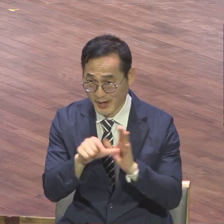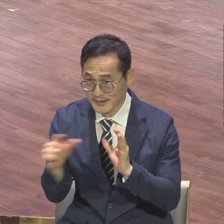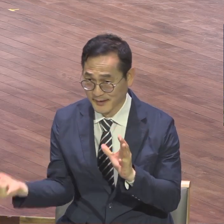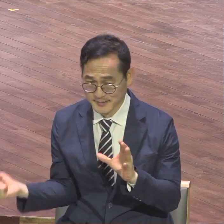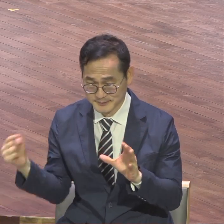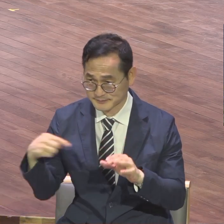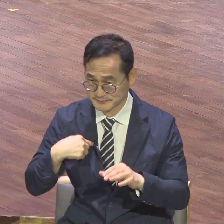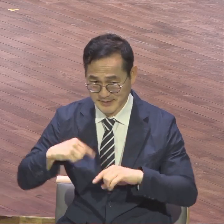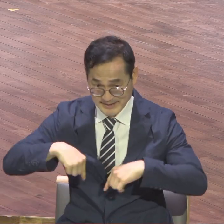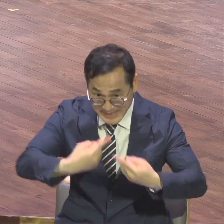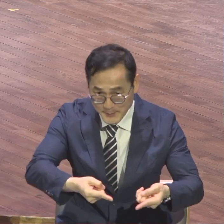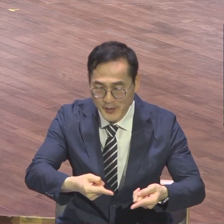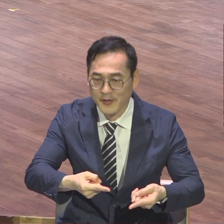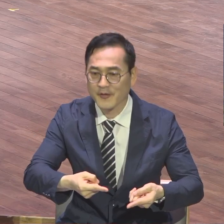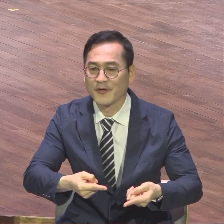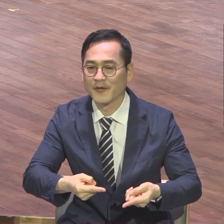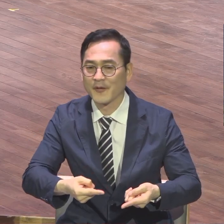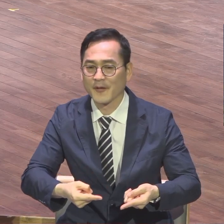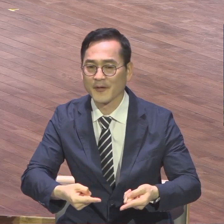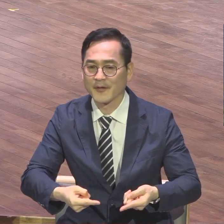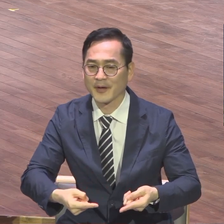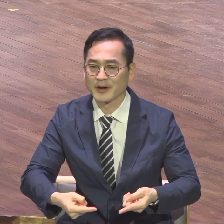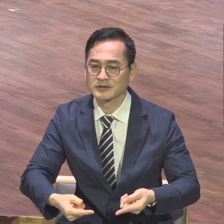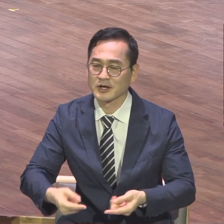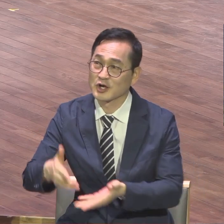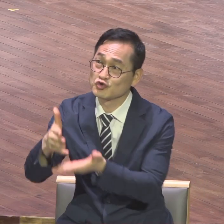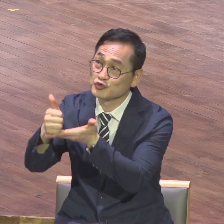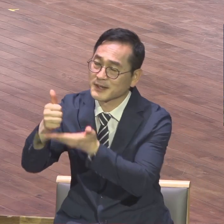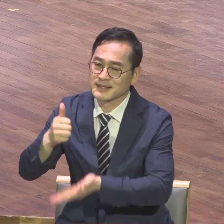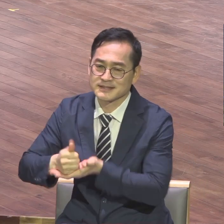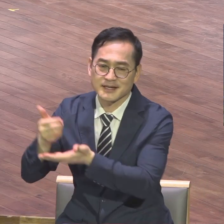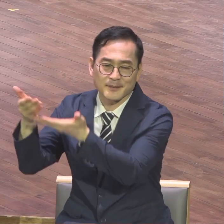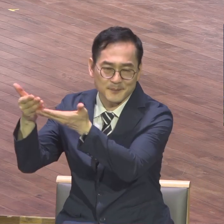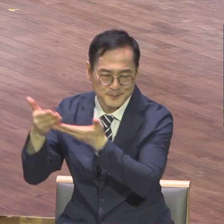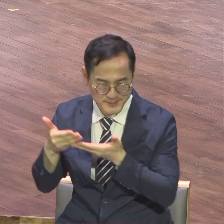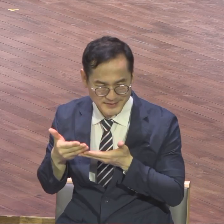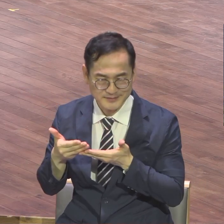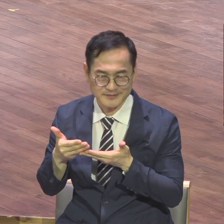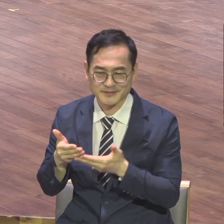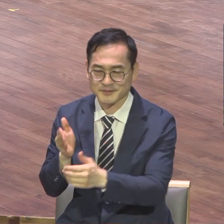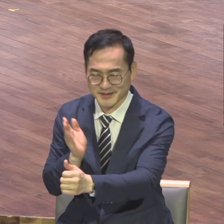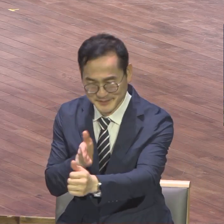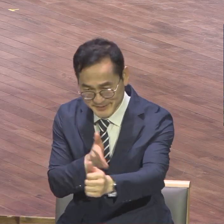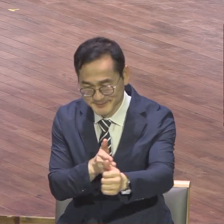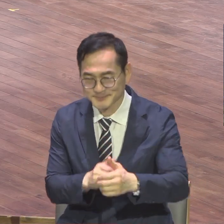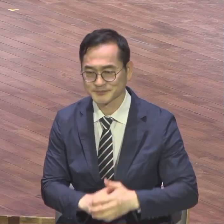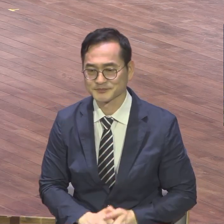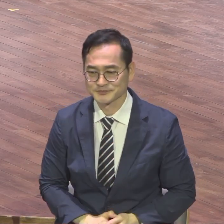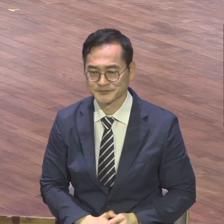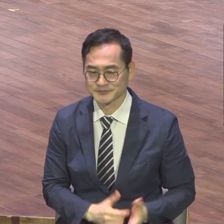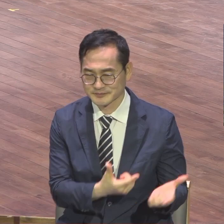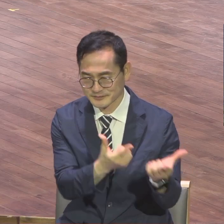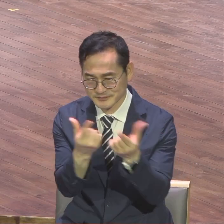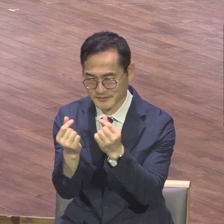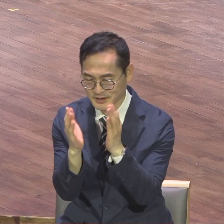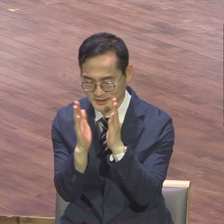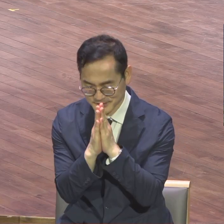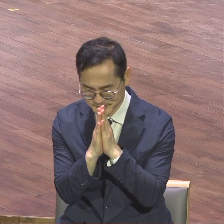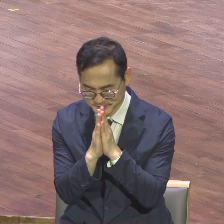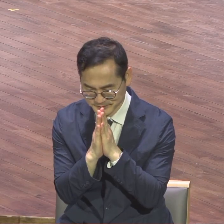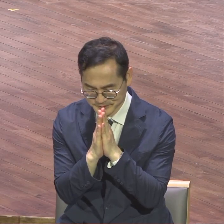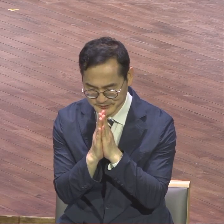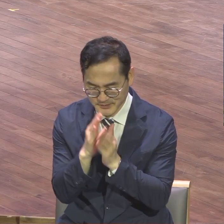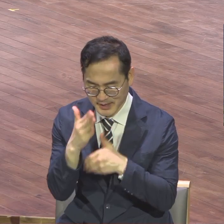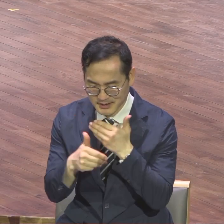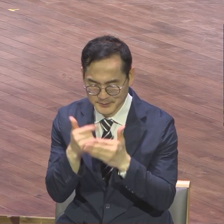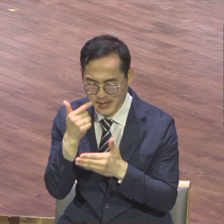기념비적 발자취를 남기는 그러한 증거 있기를 주님으로 축복합니다. 기도합시다. 아버지 하나님. 영계 모든